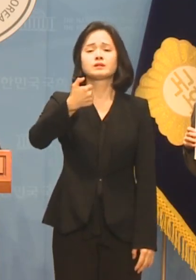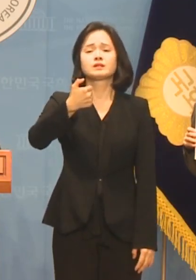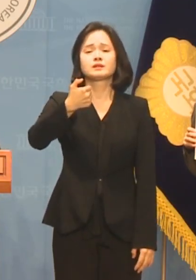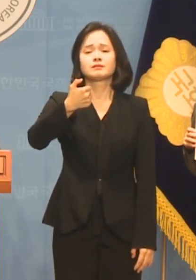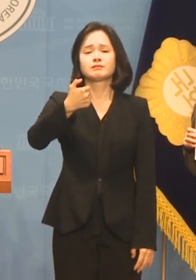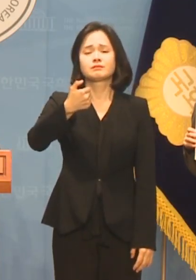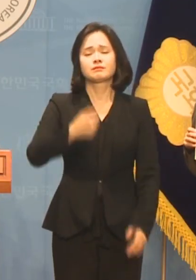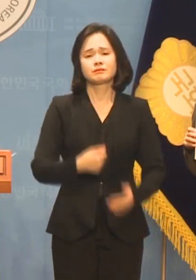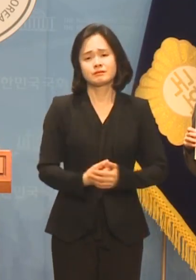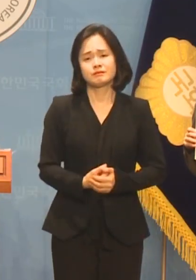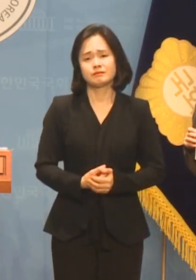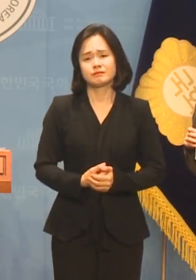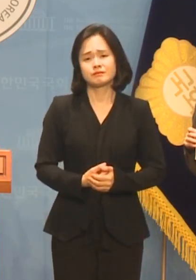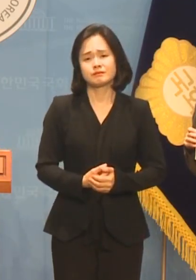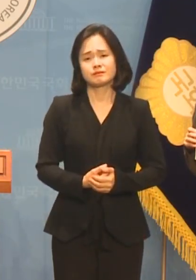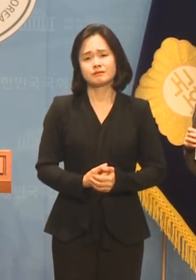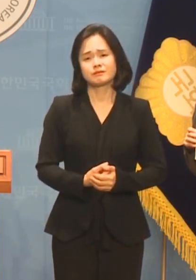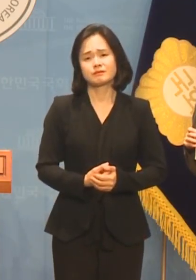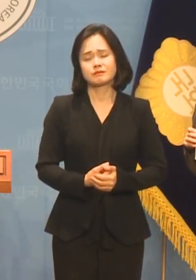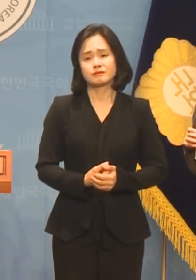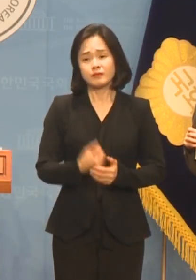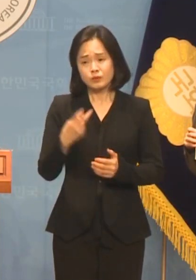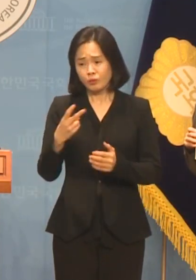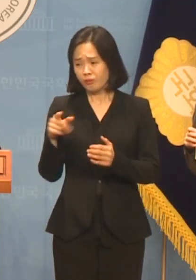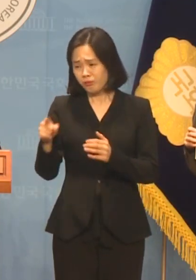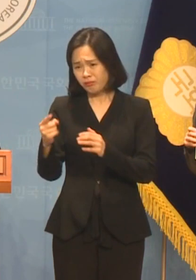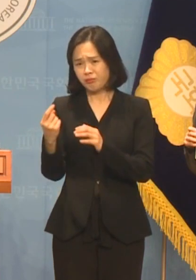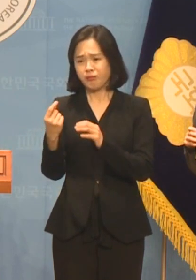많이 피폐화되었습니다. 동생이